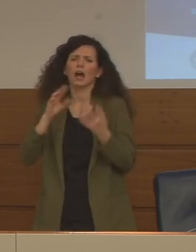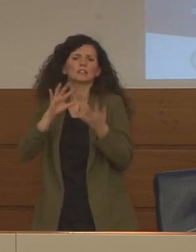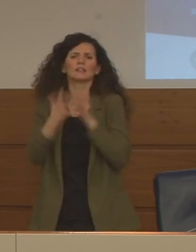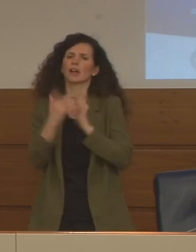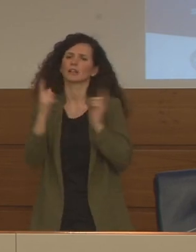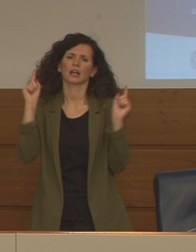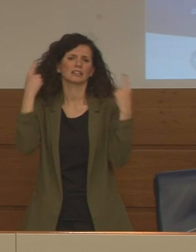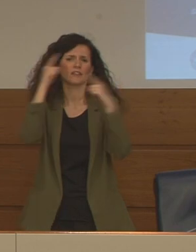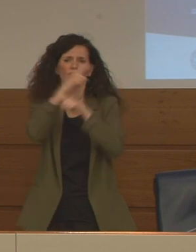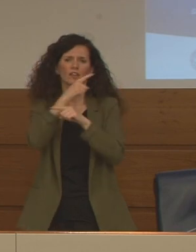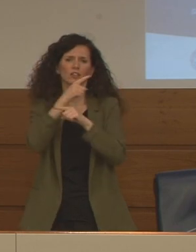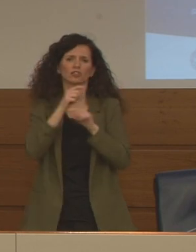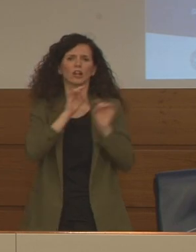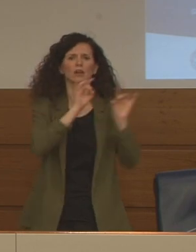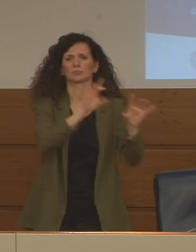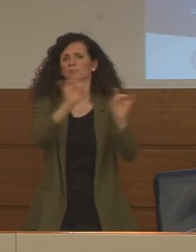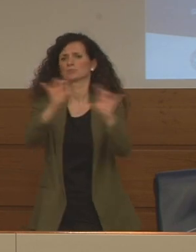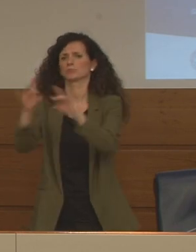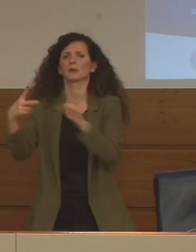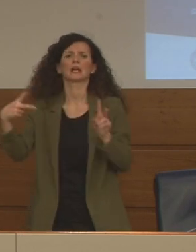la circolazione